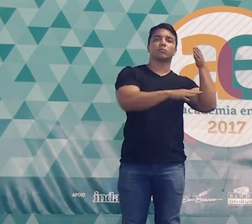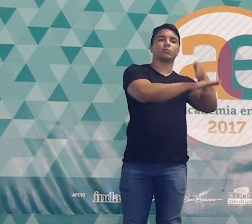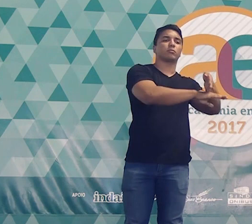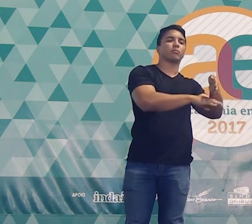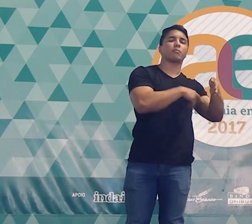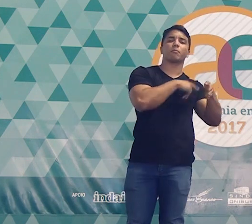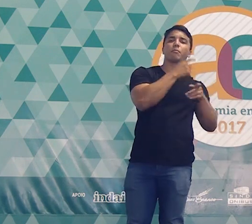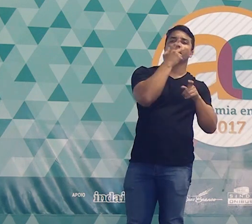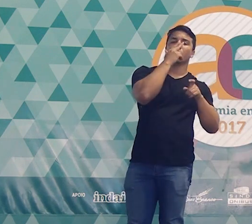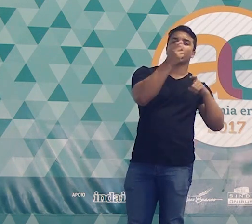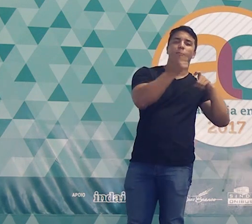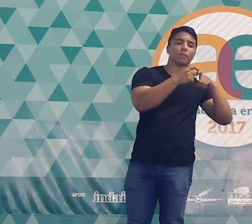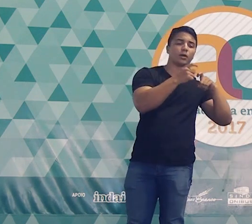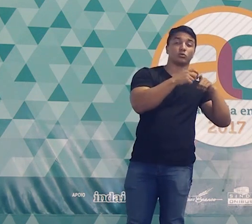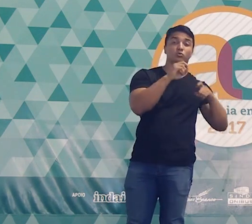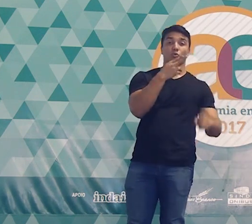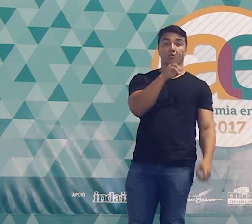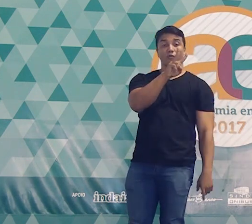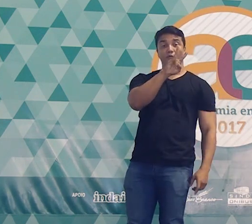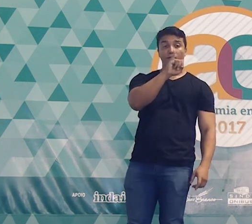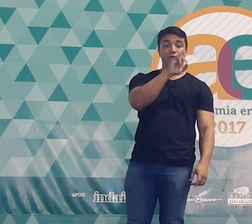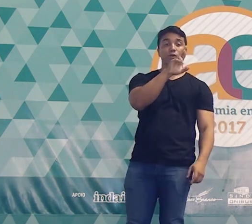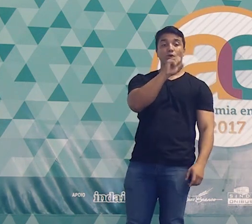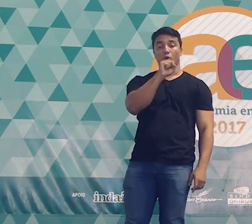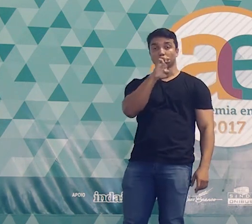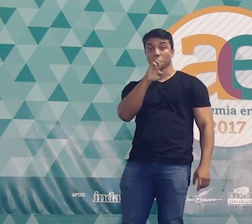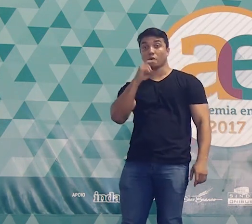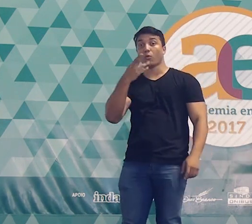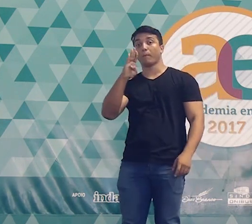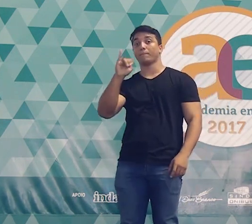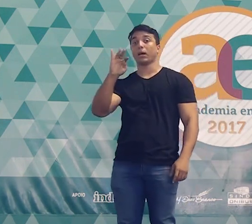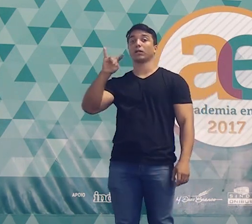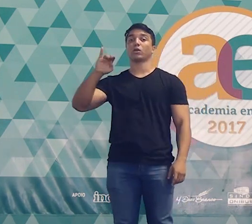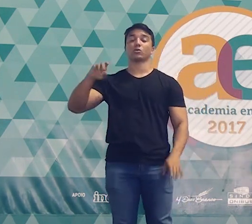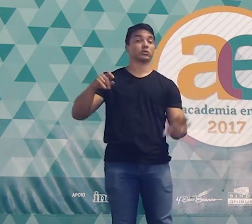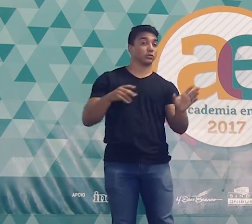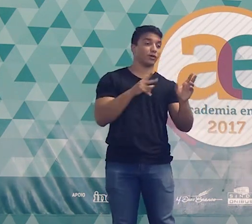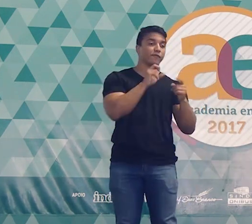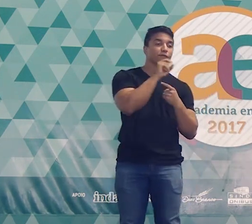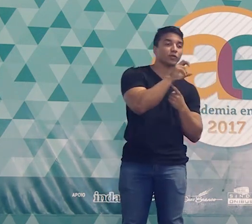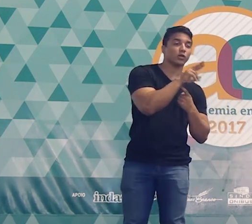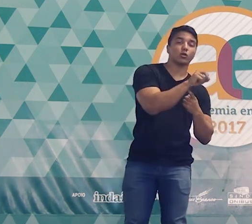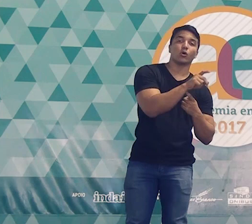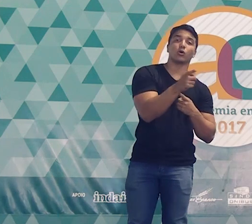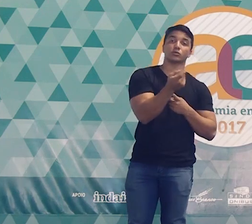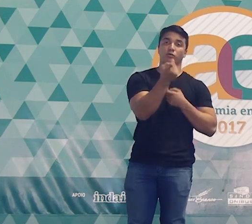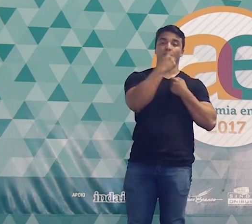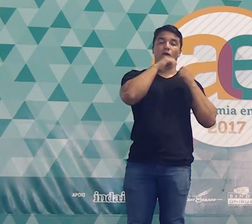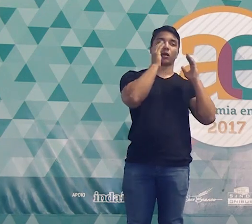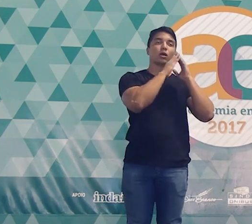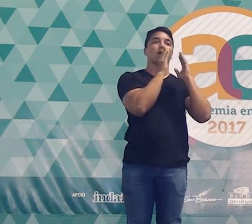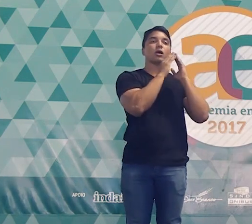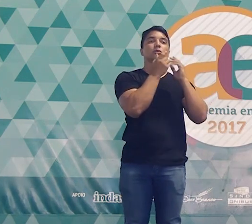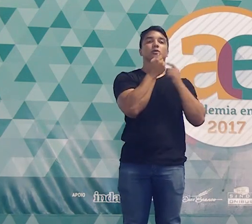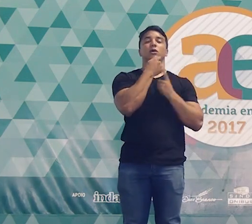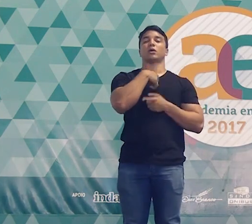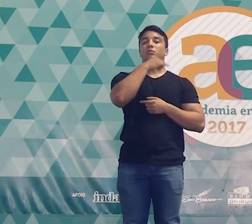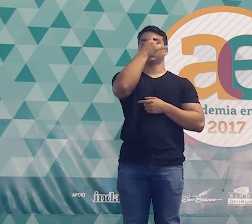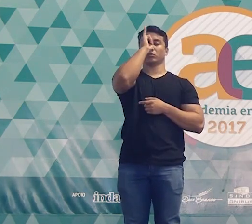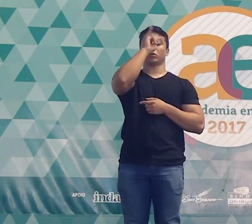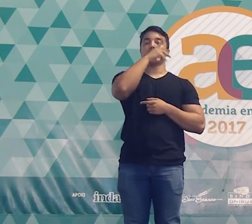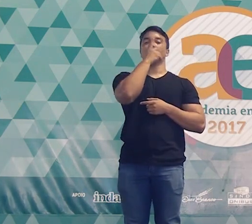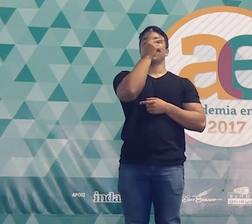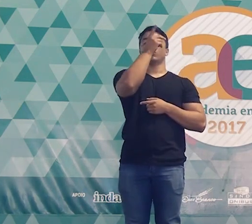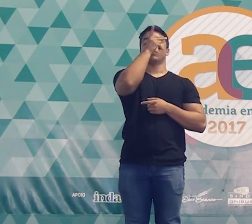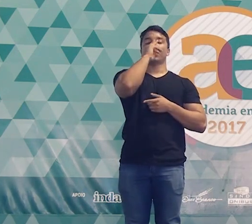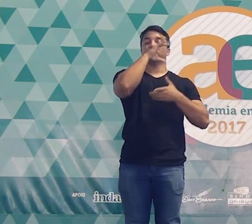com uma virose, ou você está com uma bacteriose. Se você tiver com uma virose, você vai voltar para casa e tomar antitérmico e